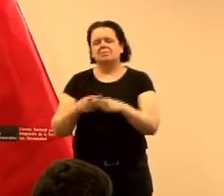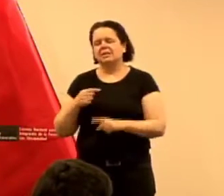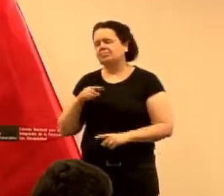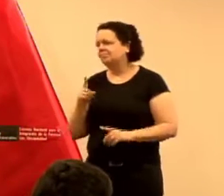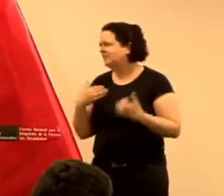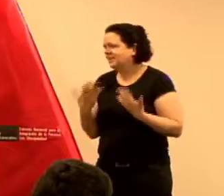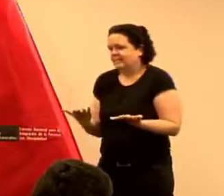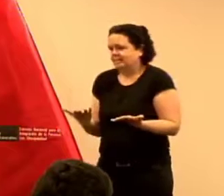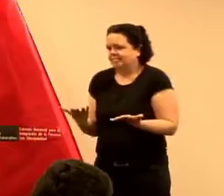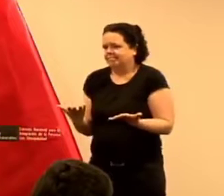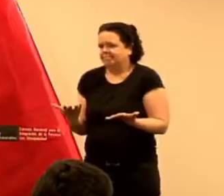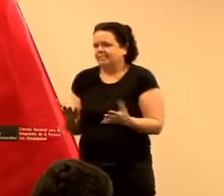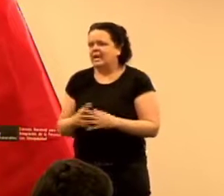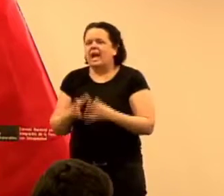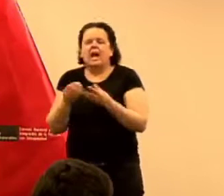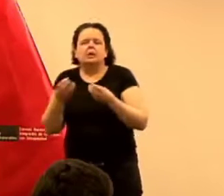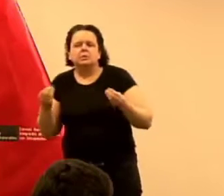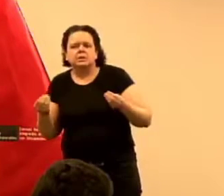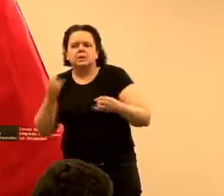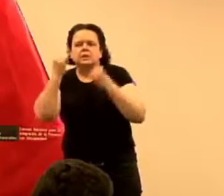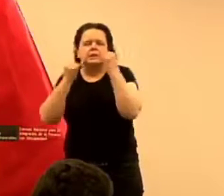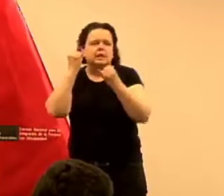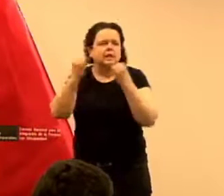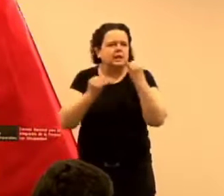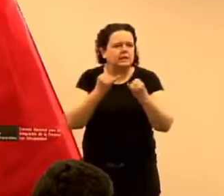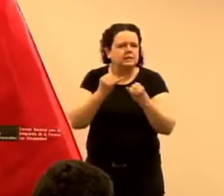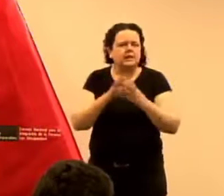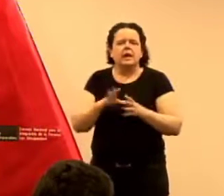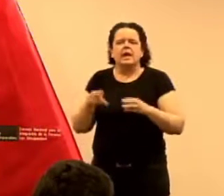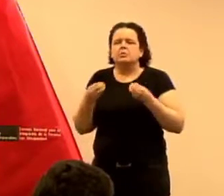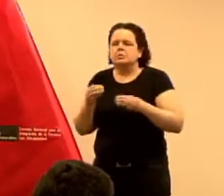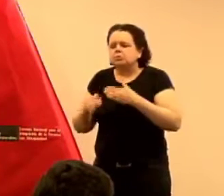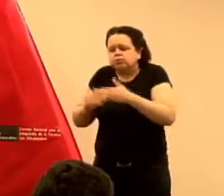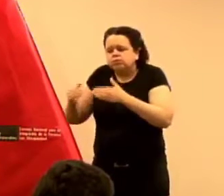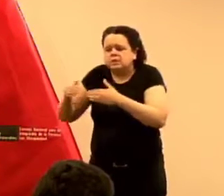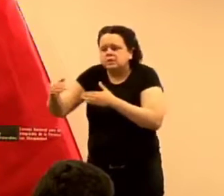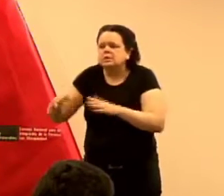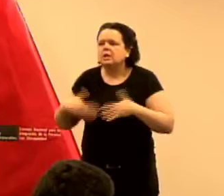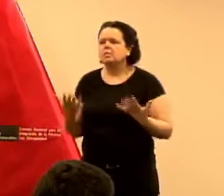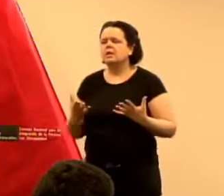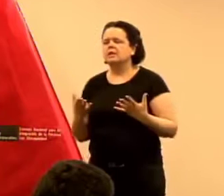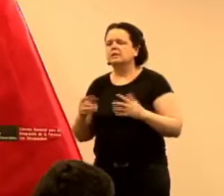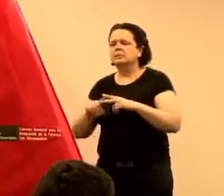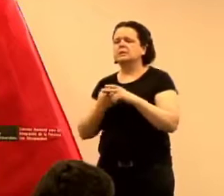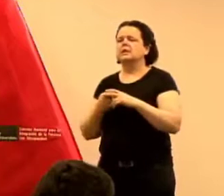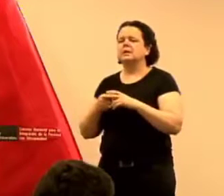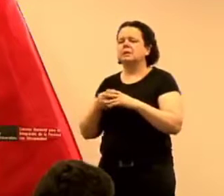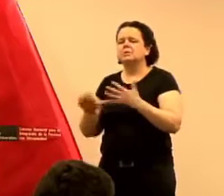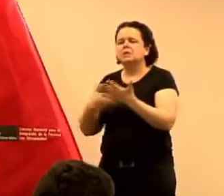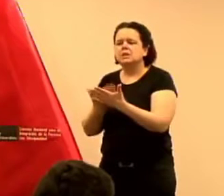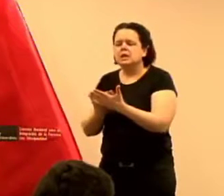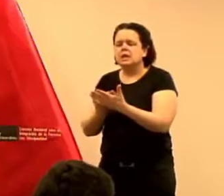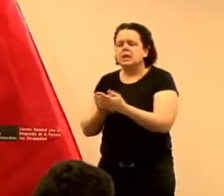pero hay muchas iniciativas y muchos pasos que se pueden dar para llegar a un sistema